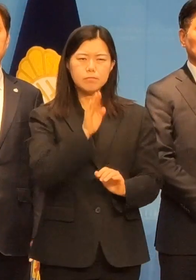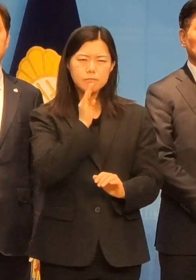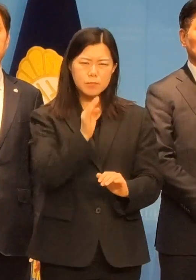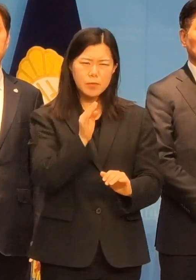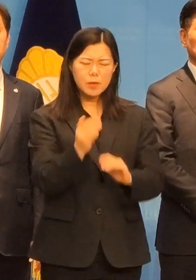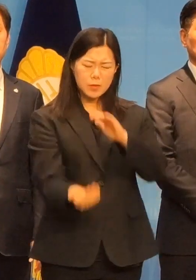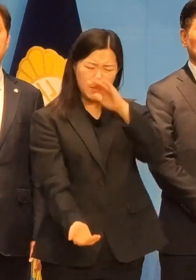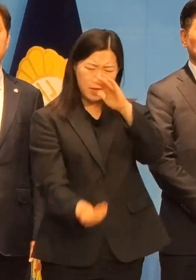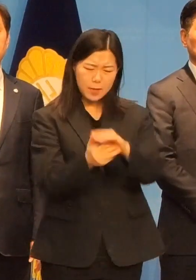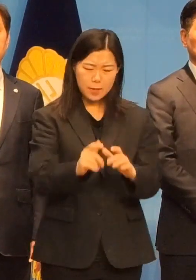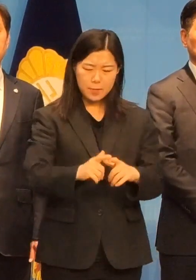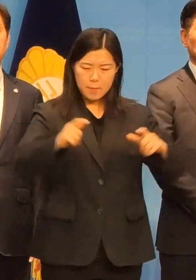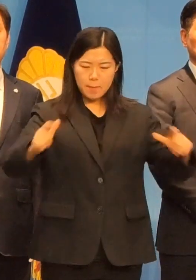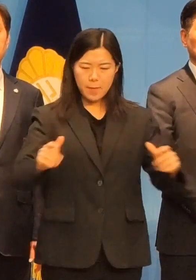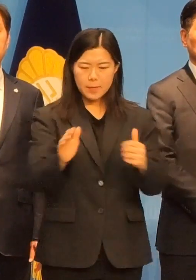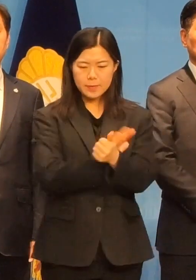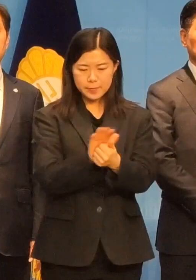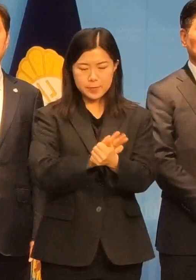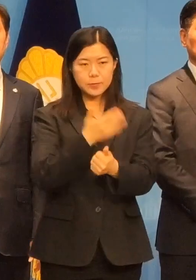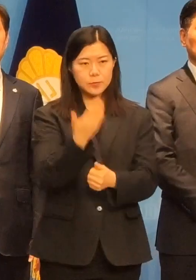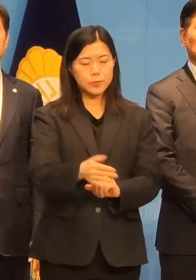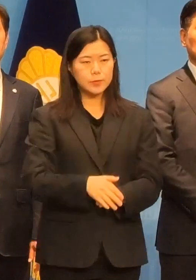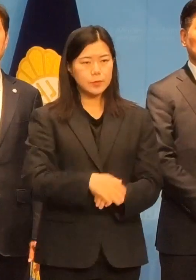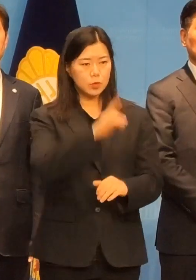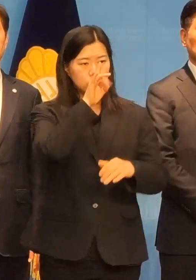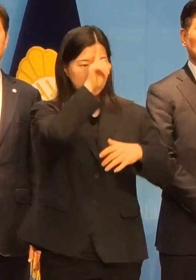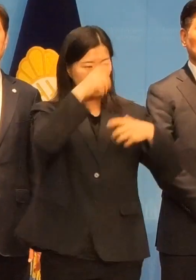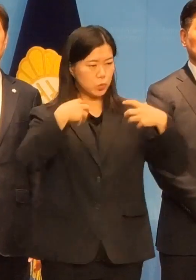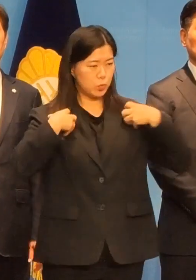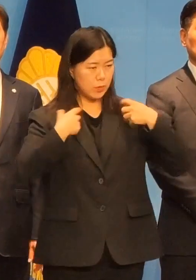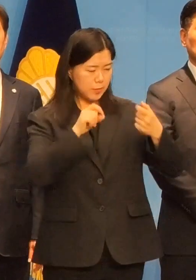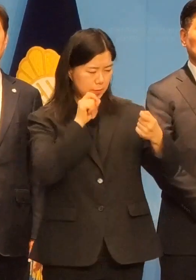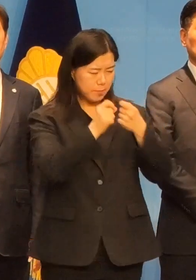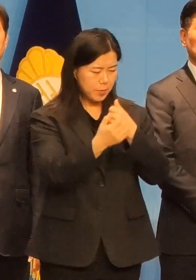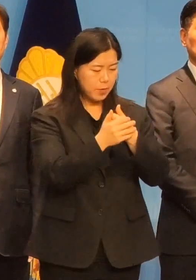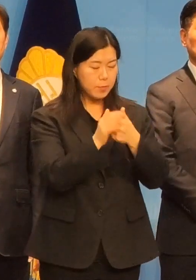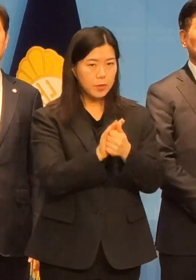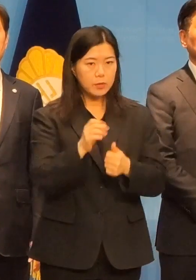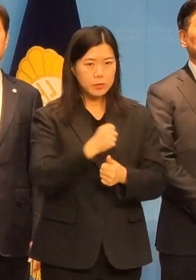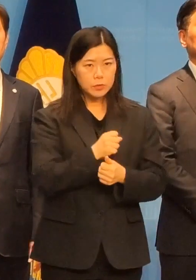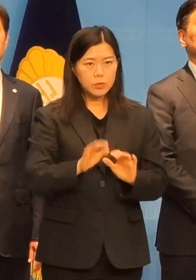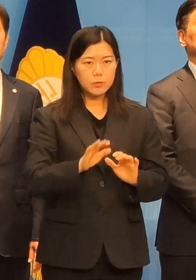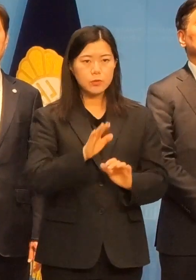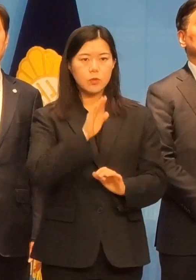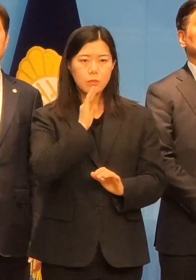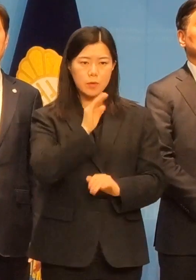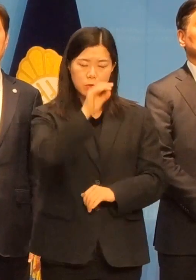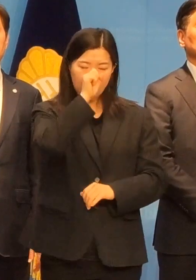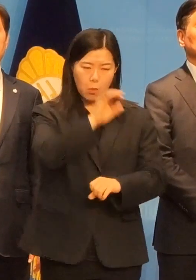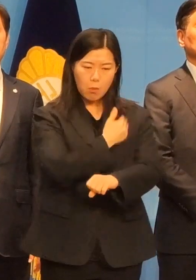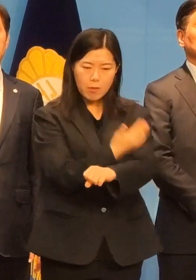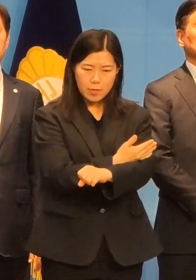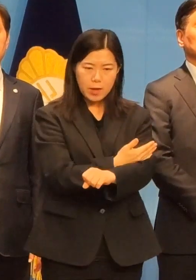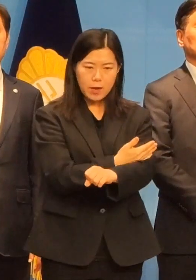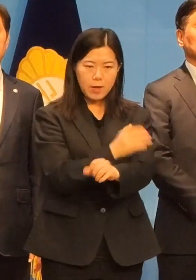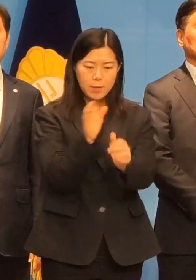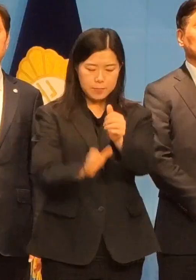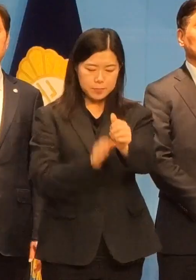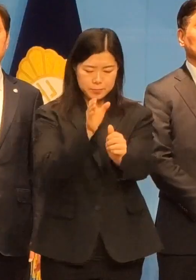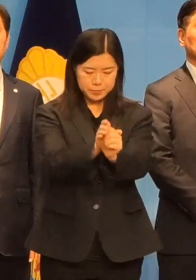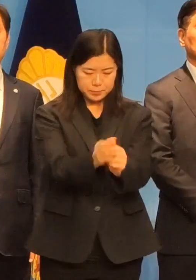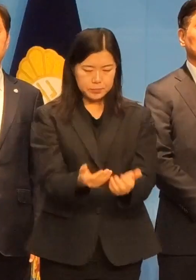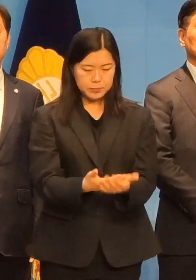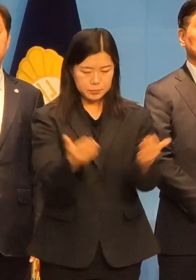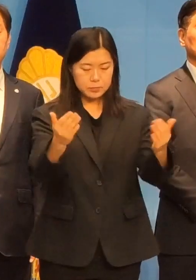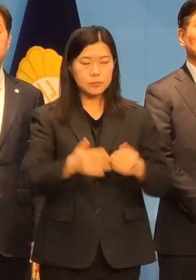범위의 특례를 확보하고 중앙정부와의 긴밀한 협력을 통해 내실 있는 권한 이양을